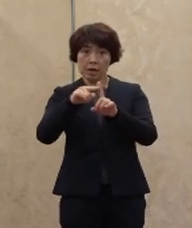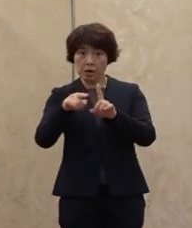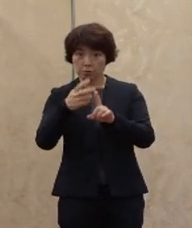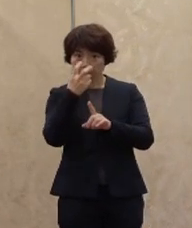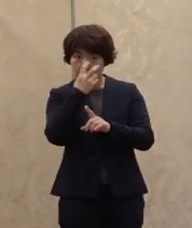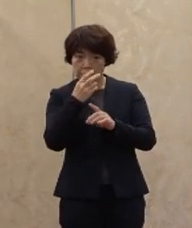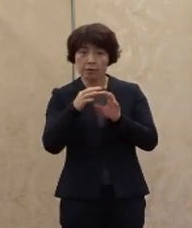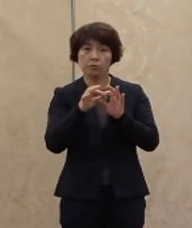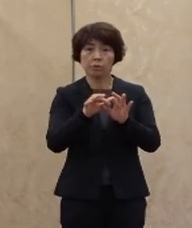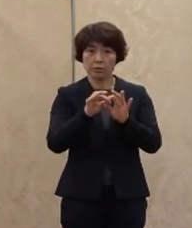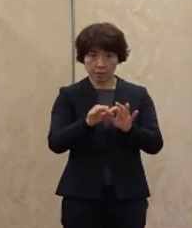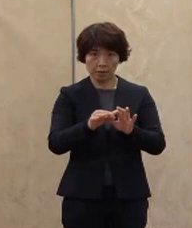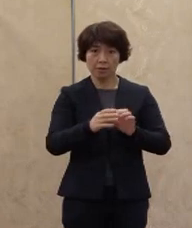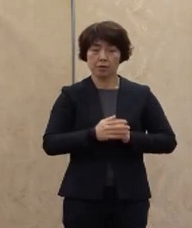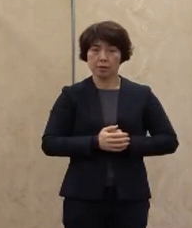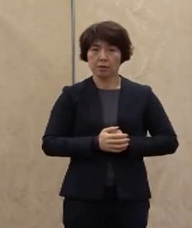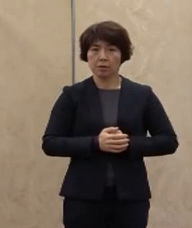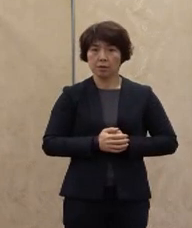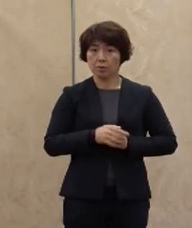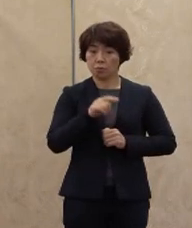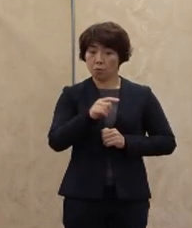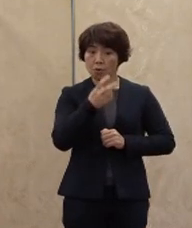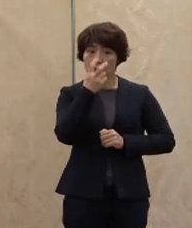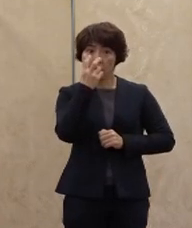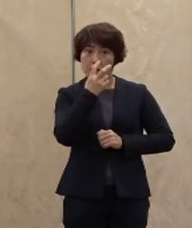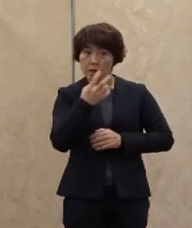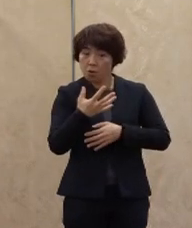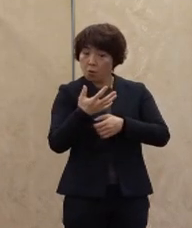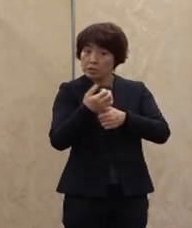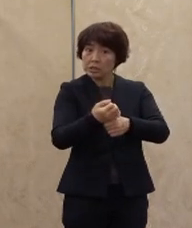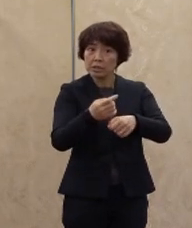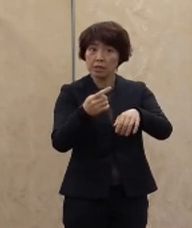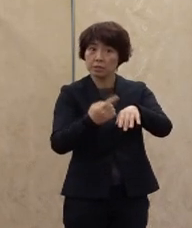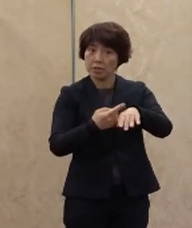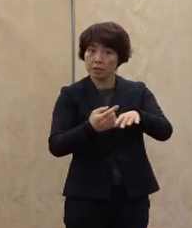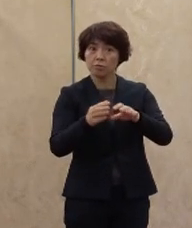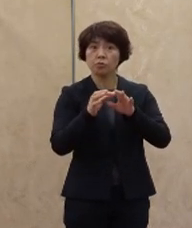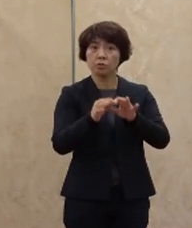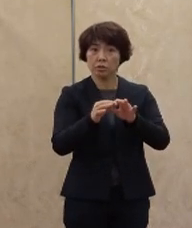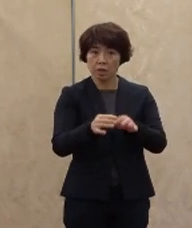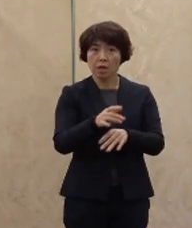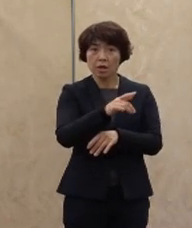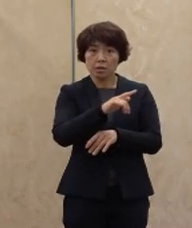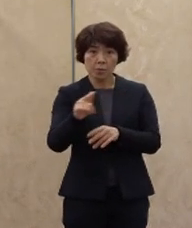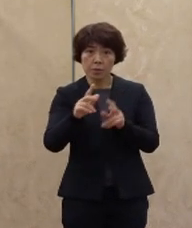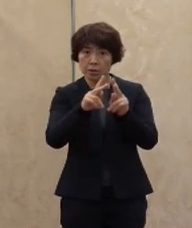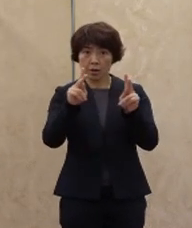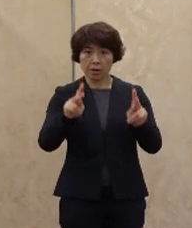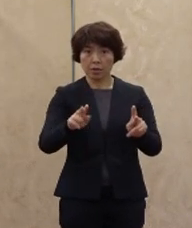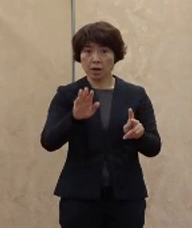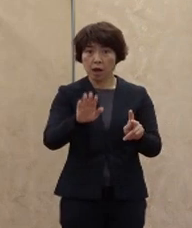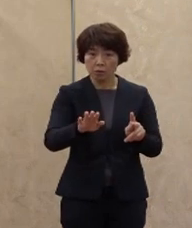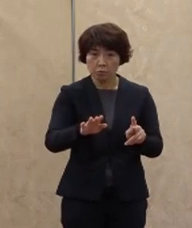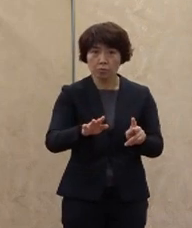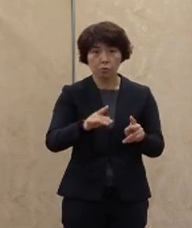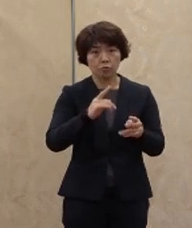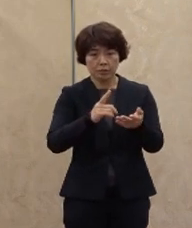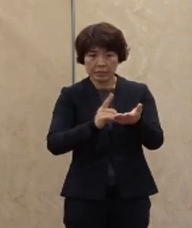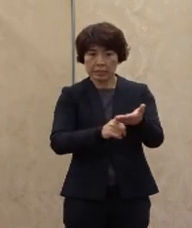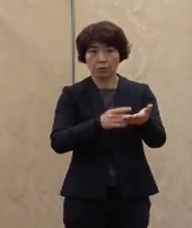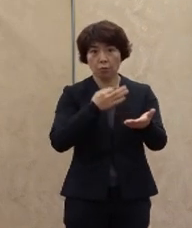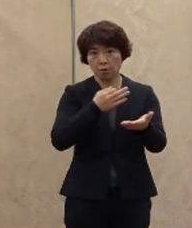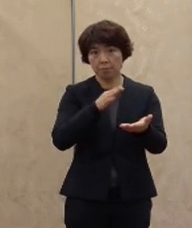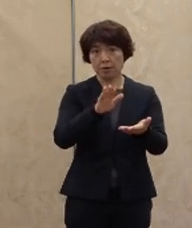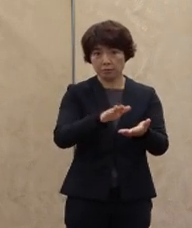ですが、この、PCR 検査の信頼性について、さまざまな課題があると指摘する声があります